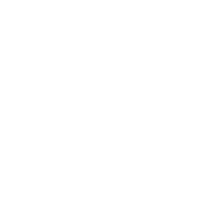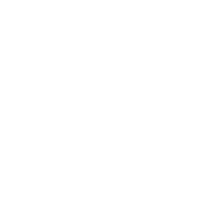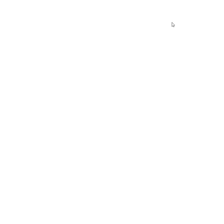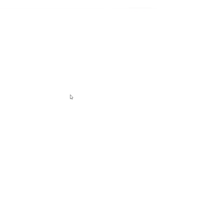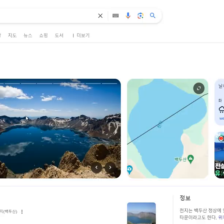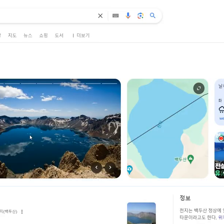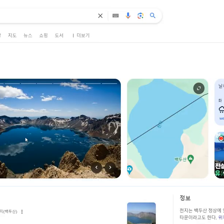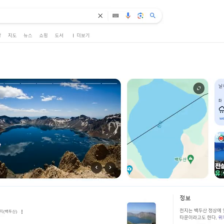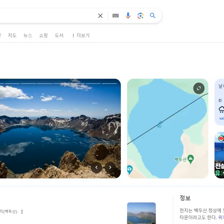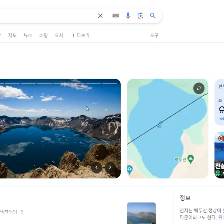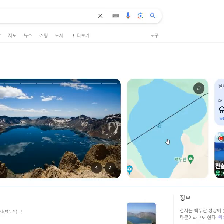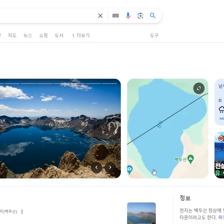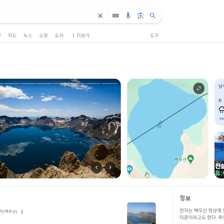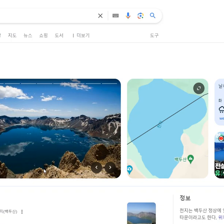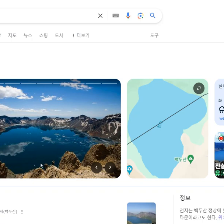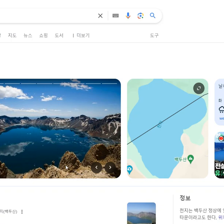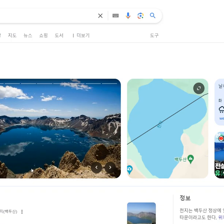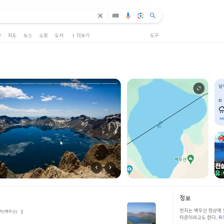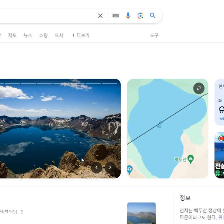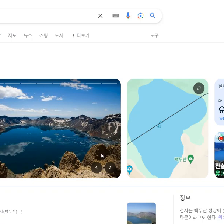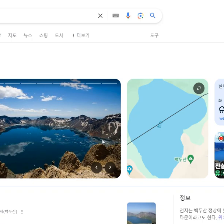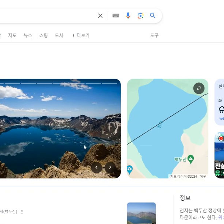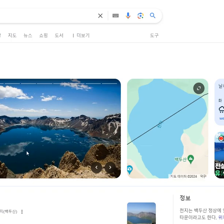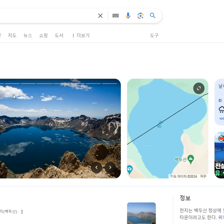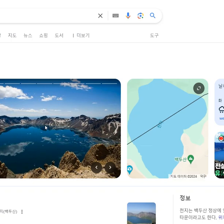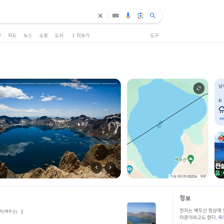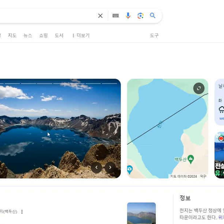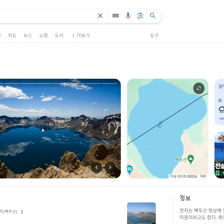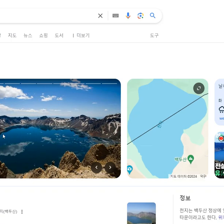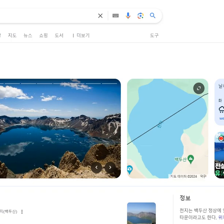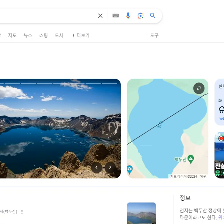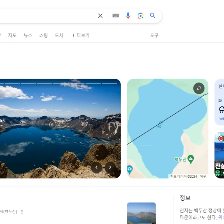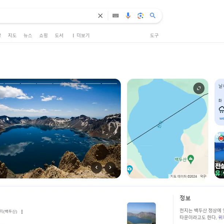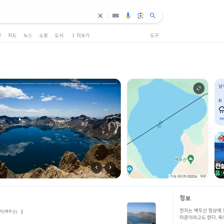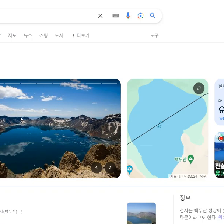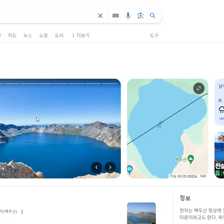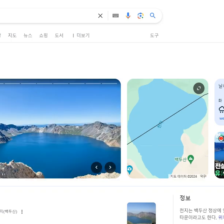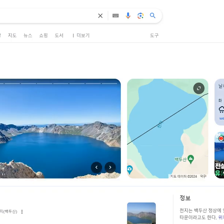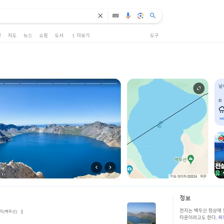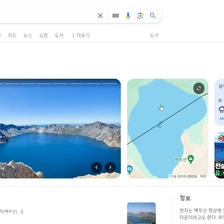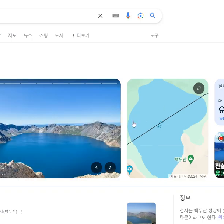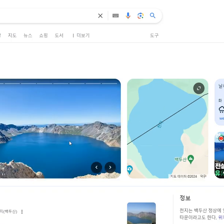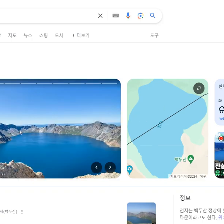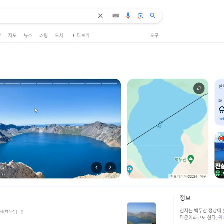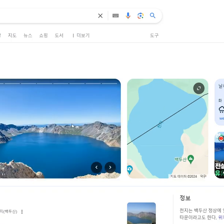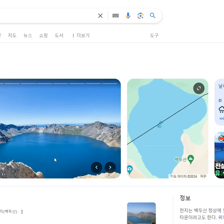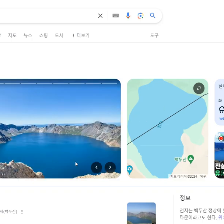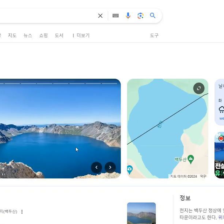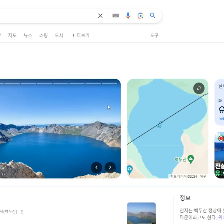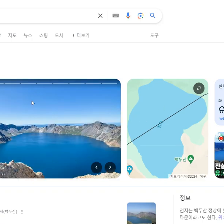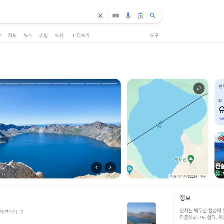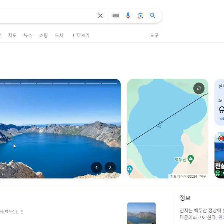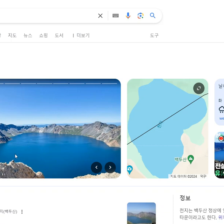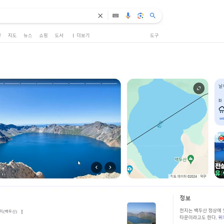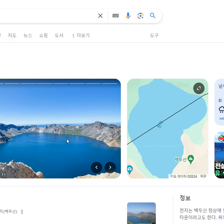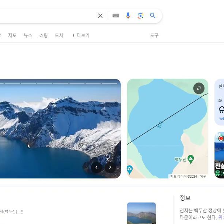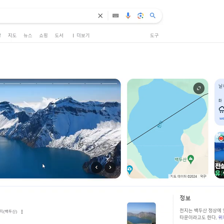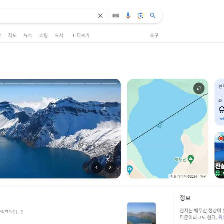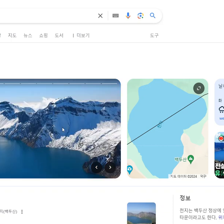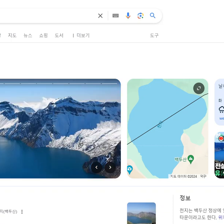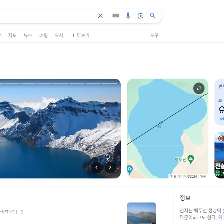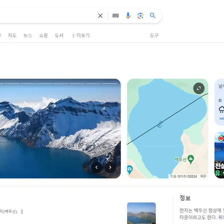보셨지만 예, 백두산은 뭐 겨울에 물론 눈도 오지만 예, 이런 후지산 같은 이미지가 아니라